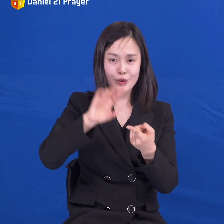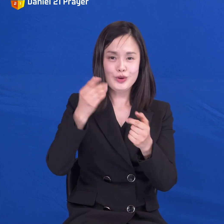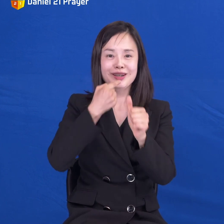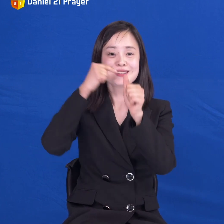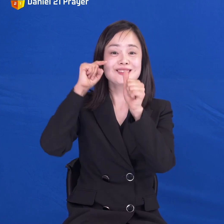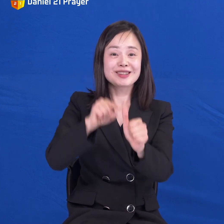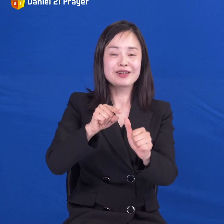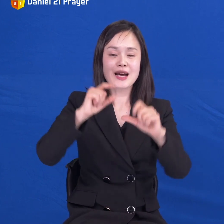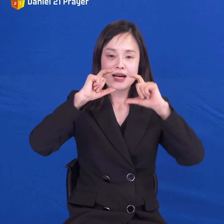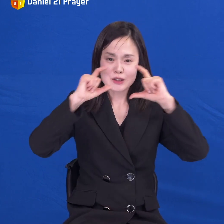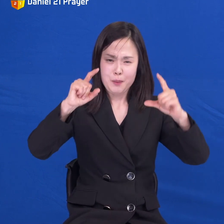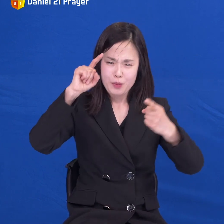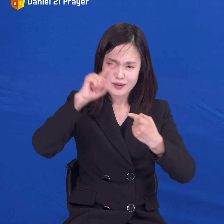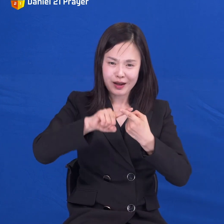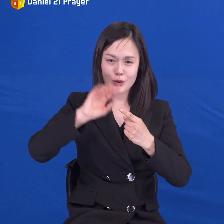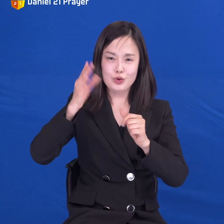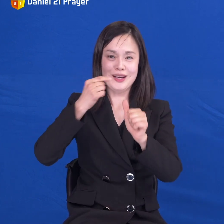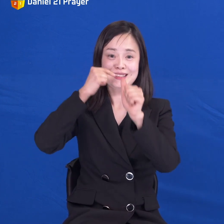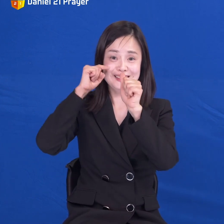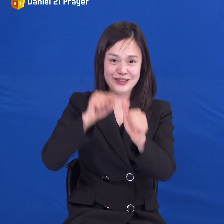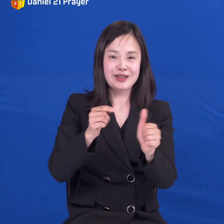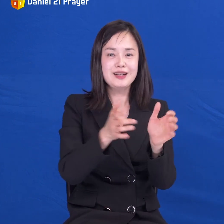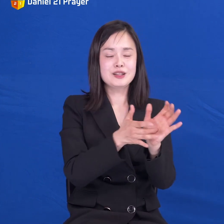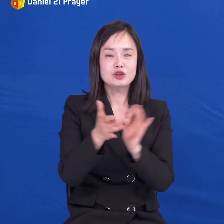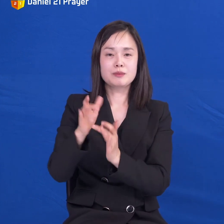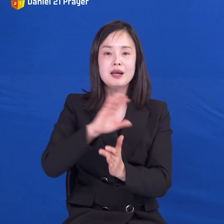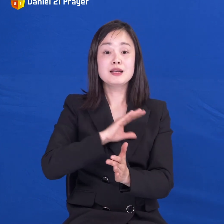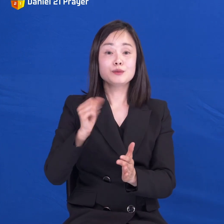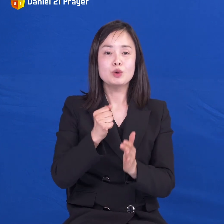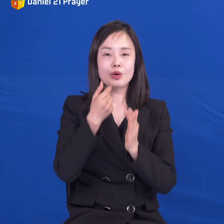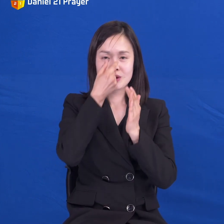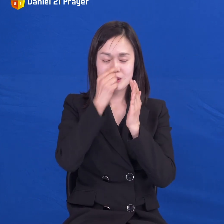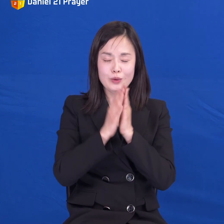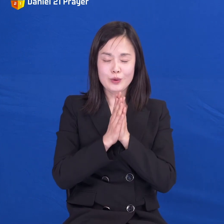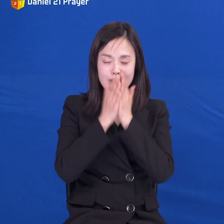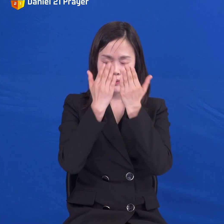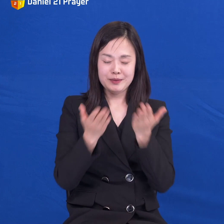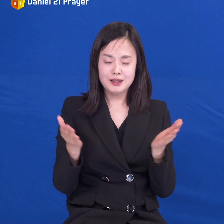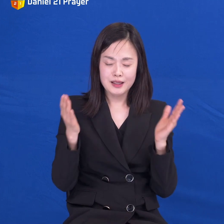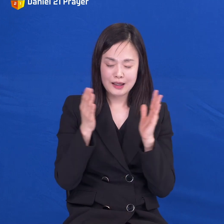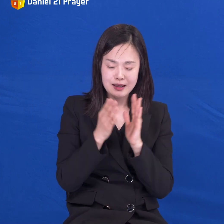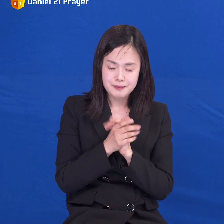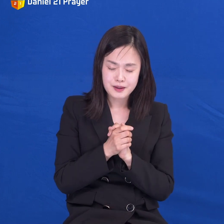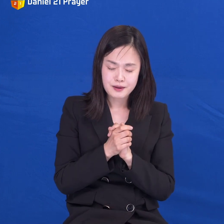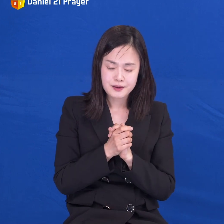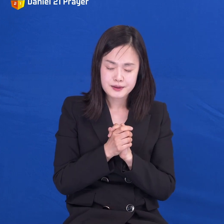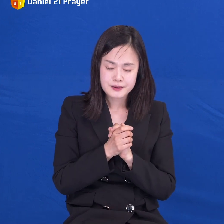선포한 대로 될지어다. 예수님의 이름으로 기도하옵나이다. 아멘.